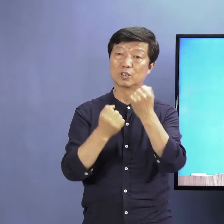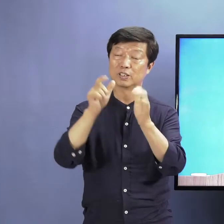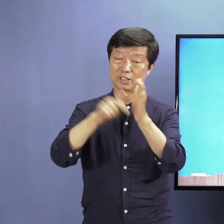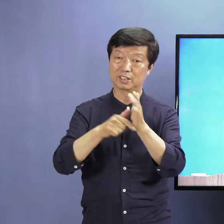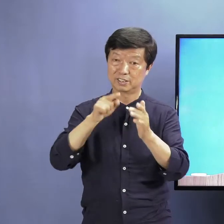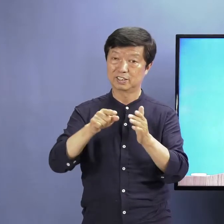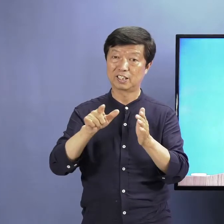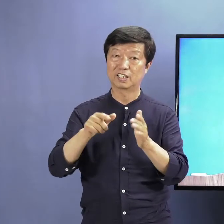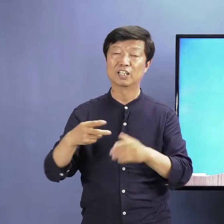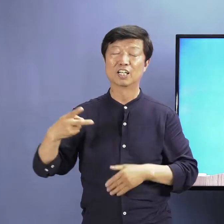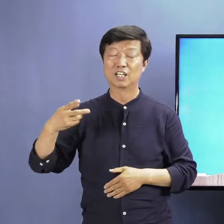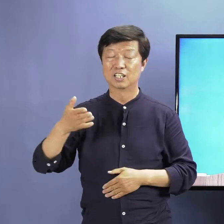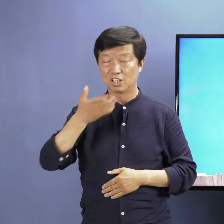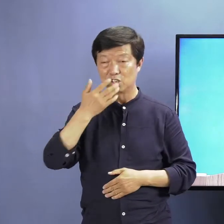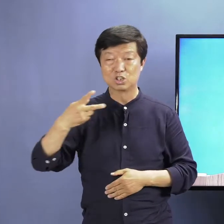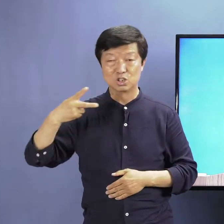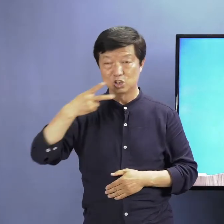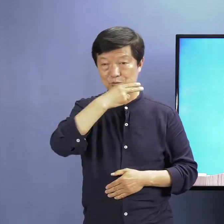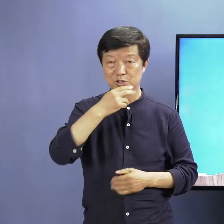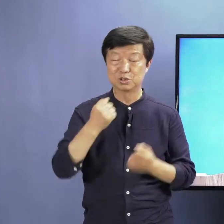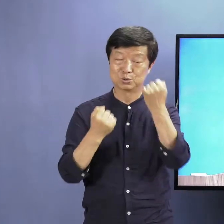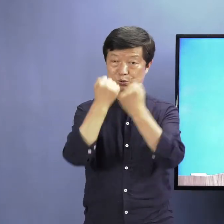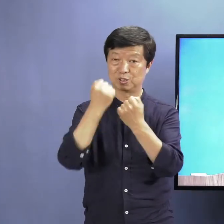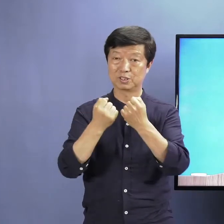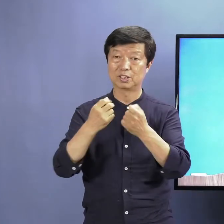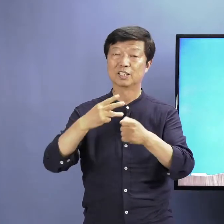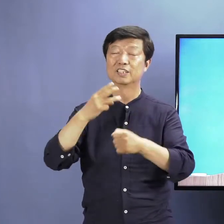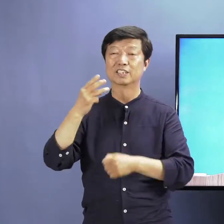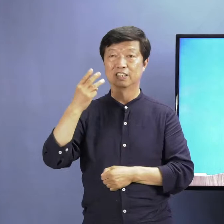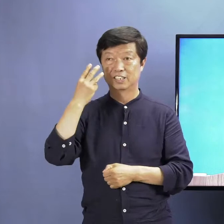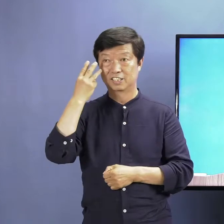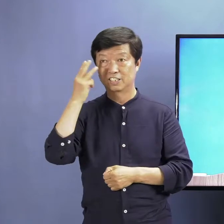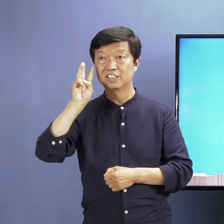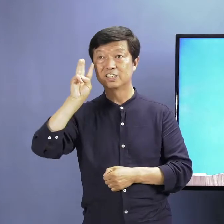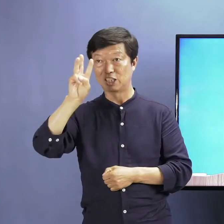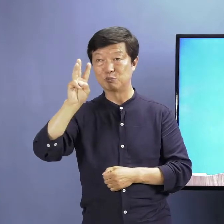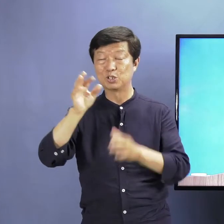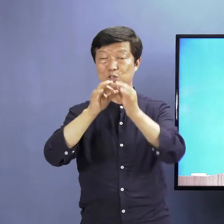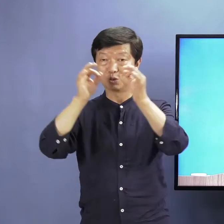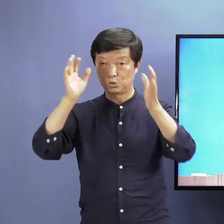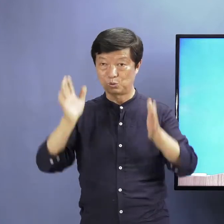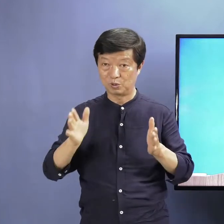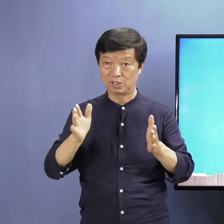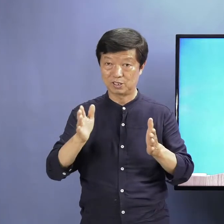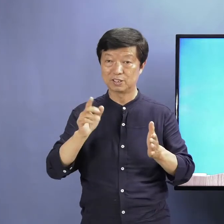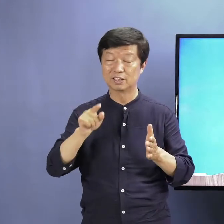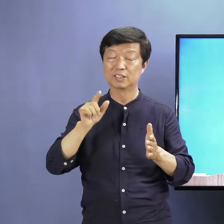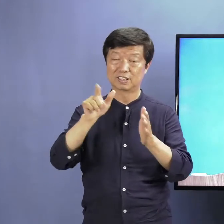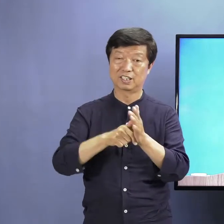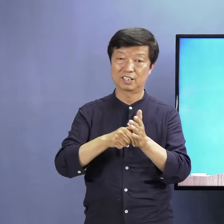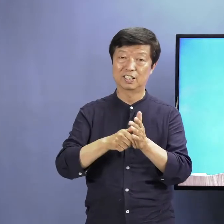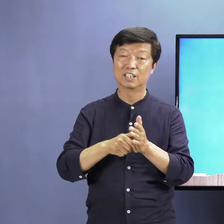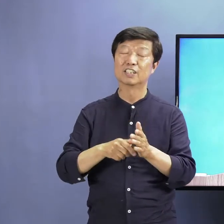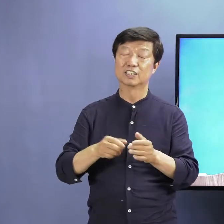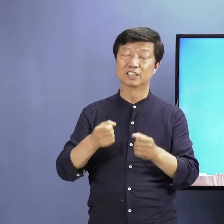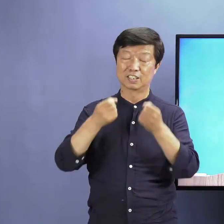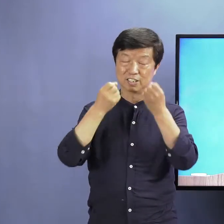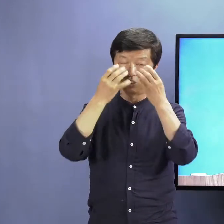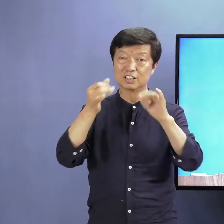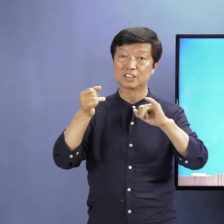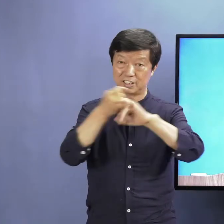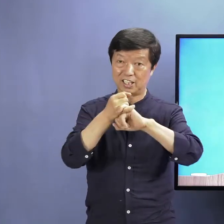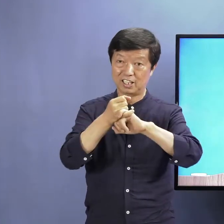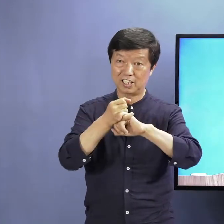했습니다. 3일 동안. 그리고 금식하면서 수련회 동안에 신약 성경 통독을 했어요.